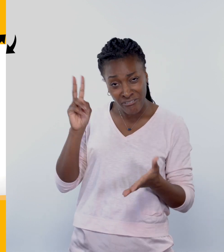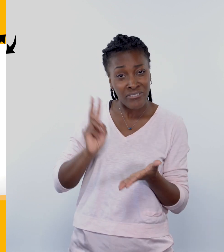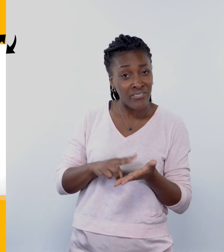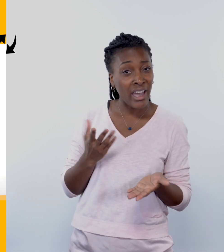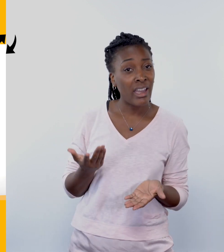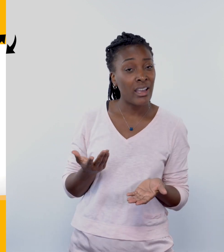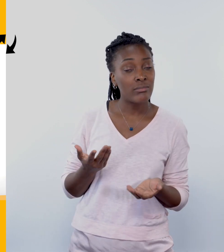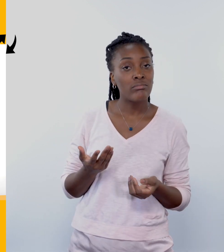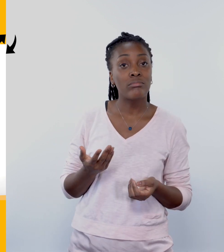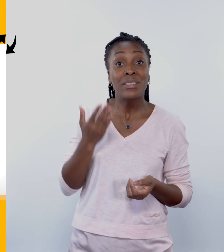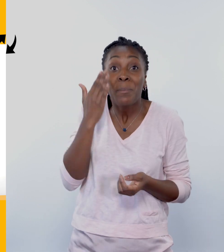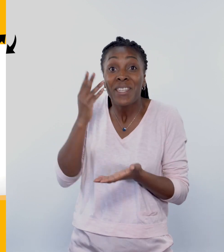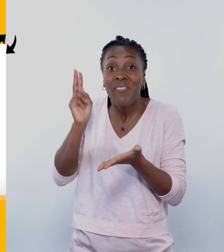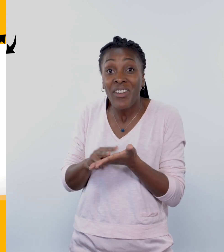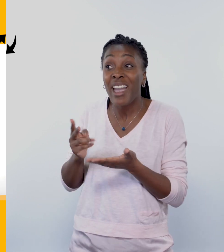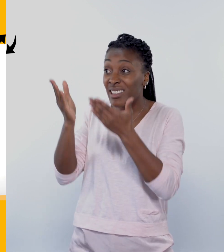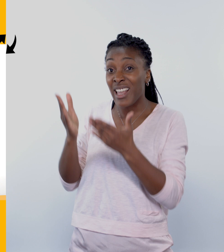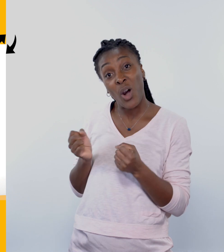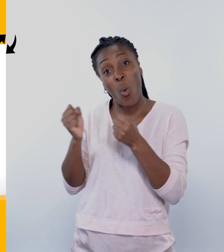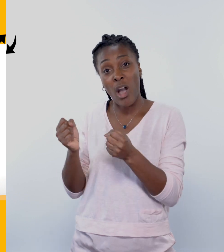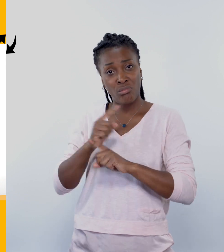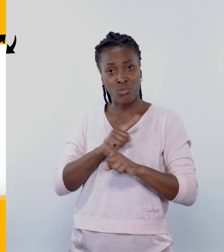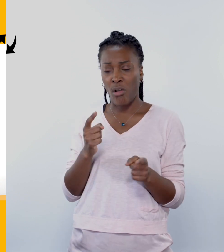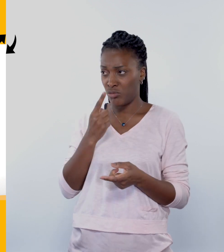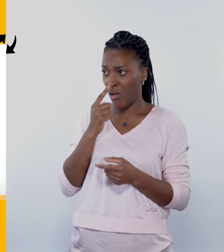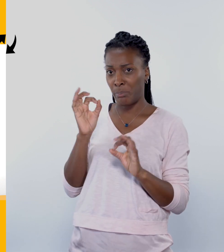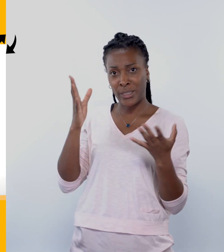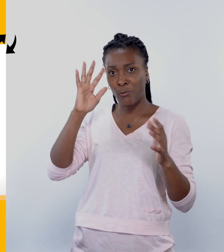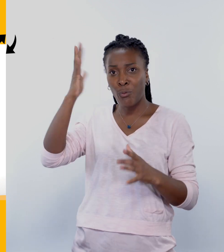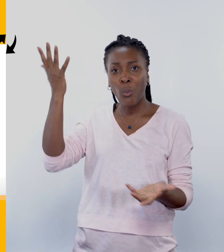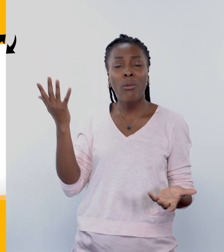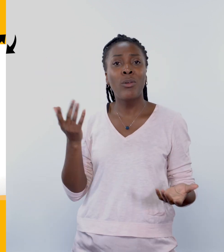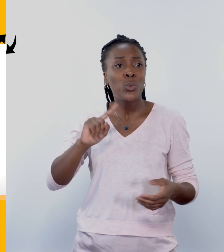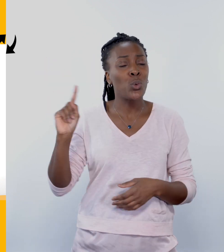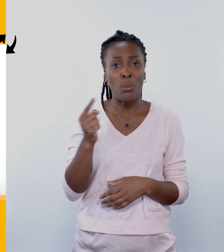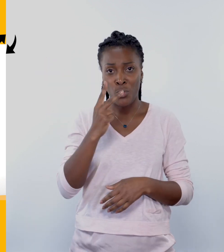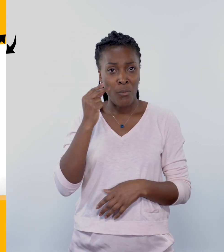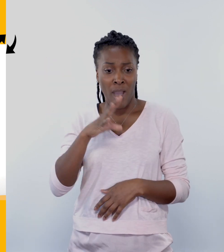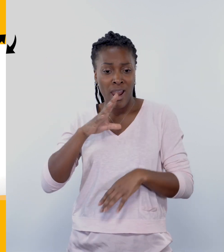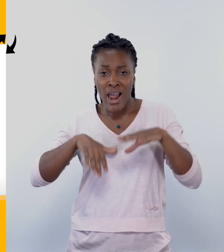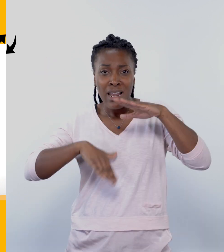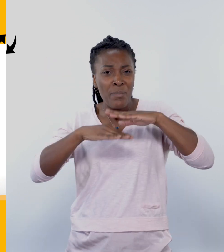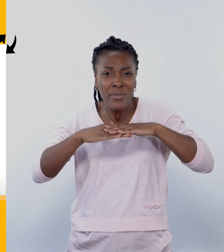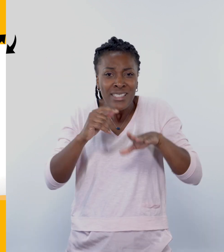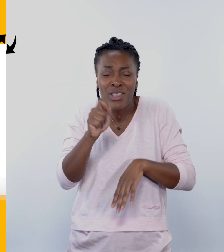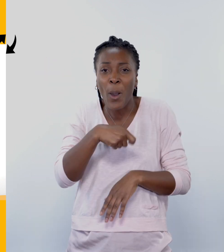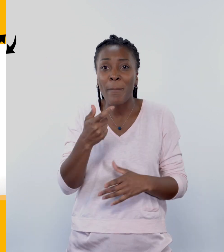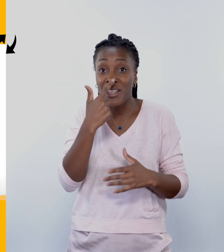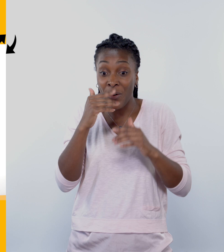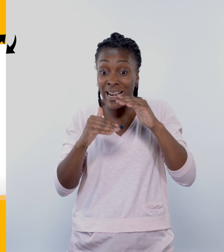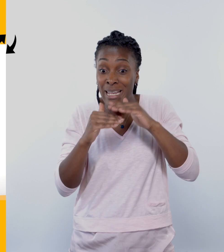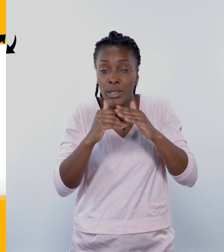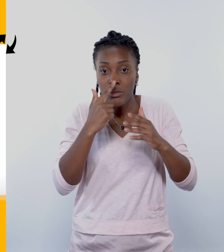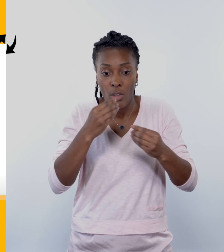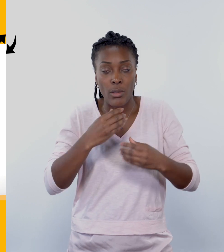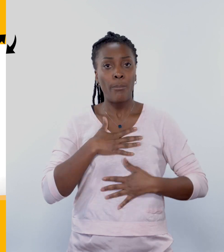peur de rien? Si c'est vraiment le cas, c'est plus de la folie que du courage. On est tous des êtres humains avec nos limites, et donc on a peur quand on